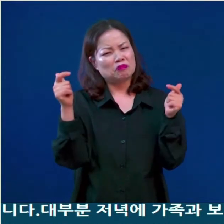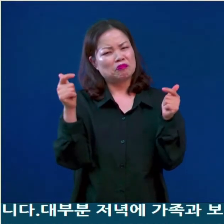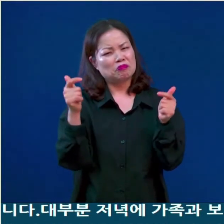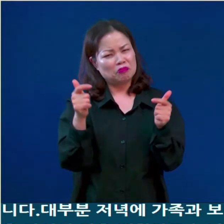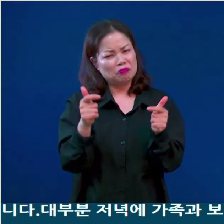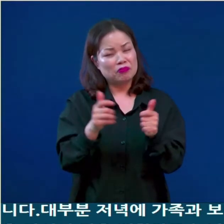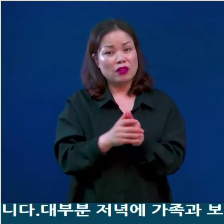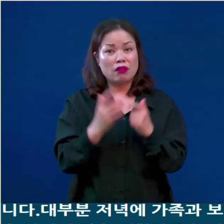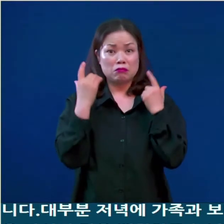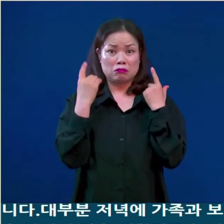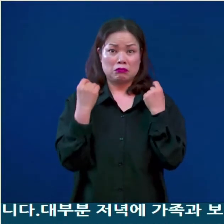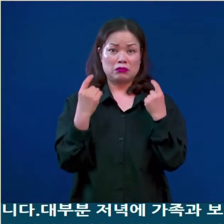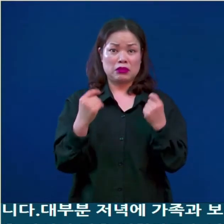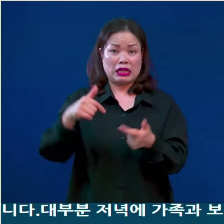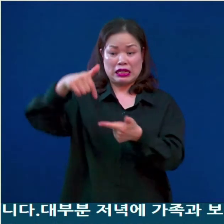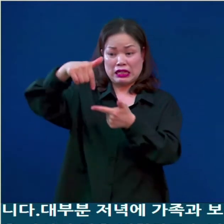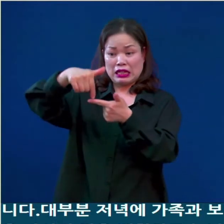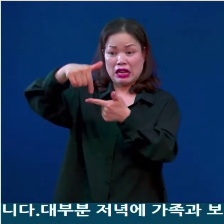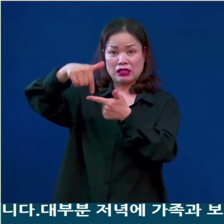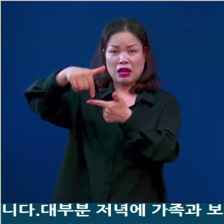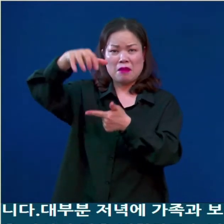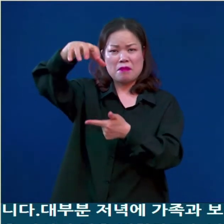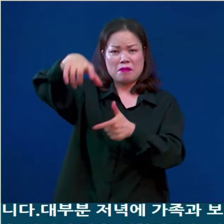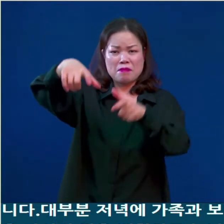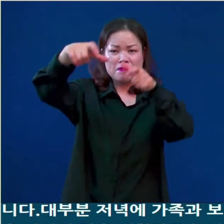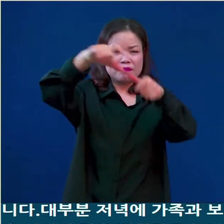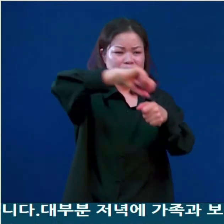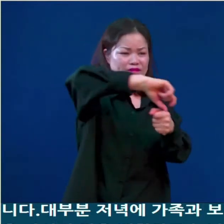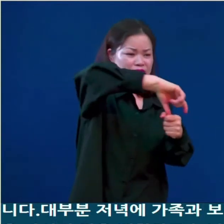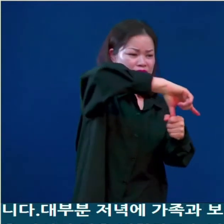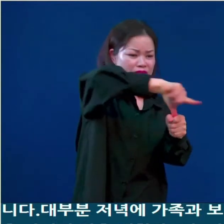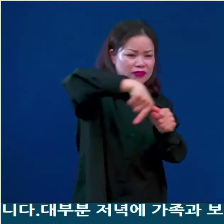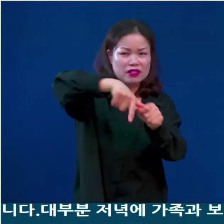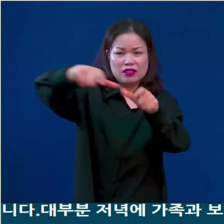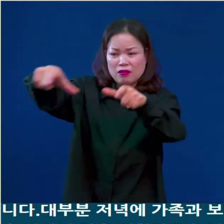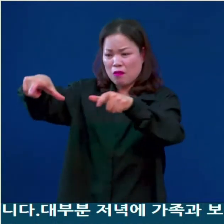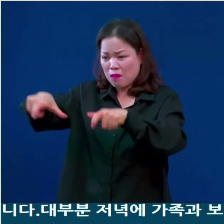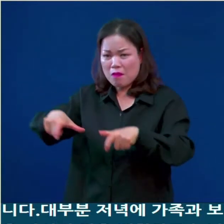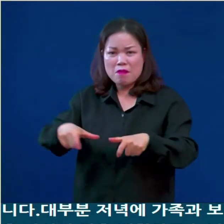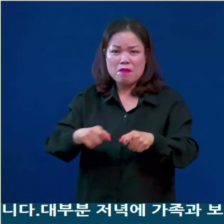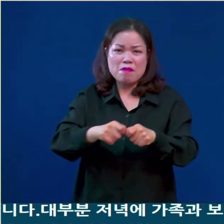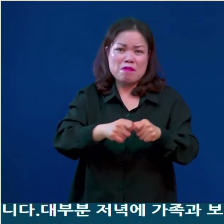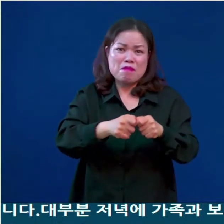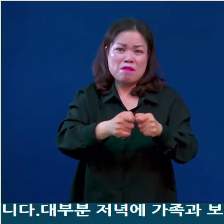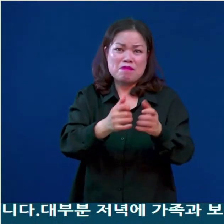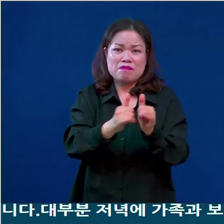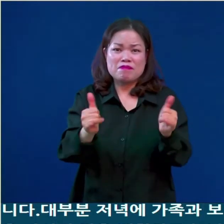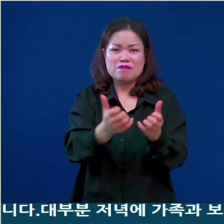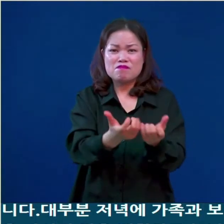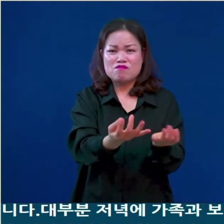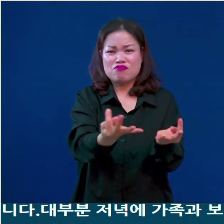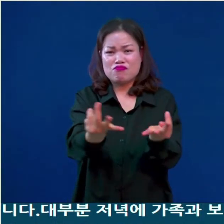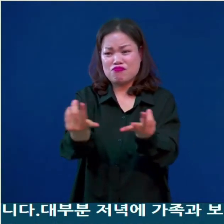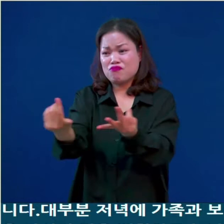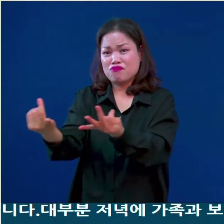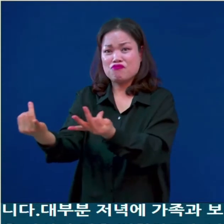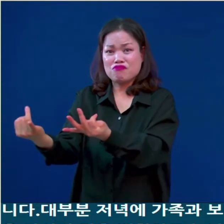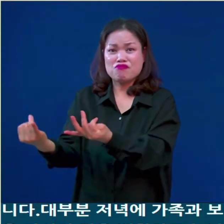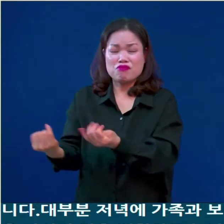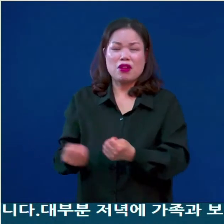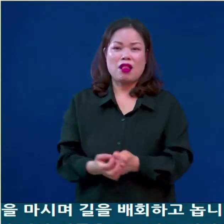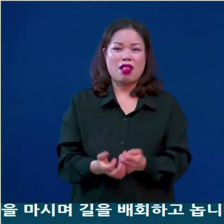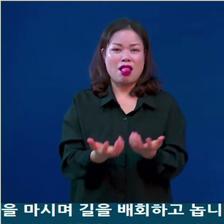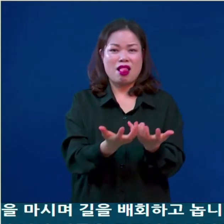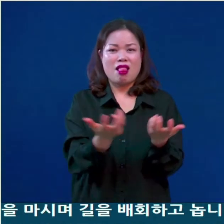했지만 여전히 강남역 일대는 불야성입니다. 사람들로 인해서 발디딜 틈이